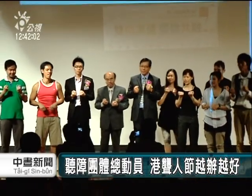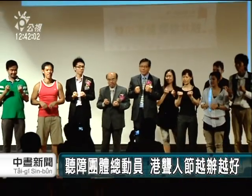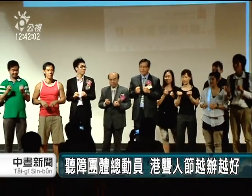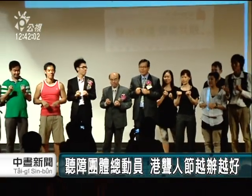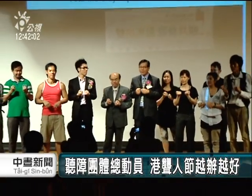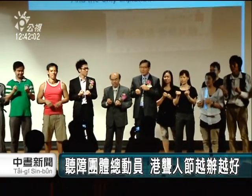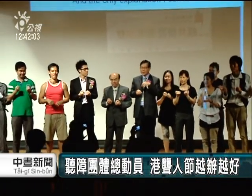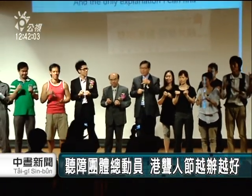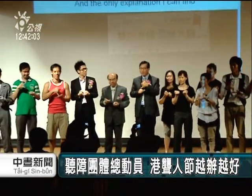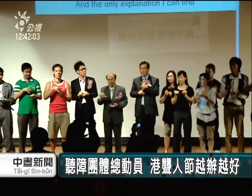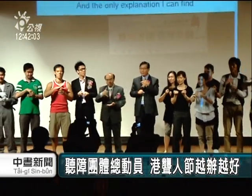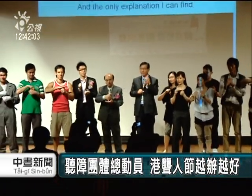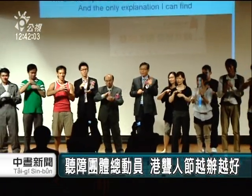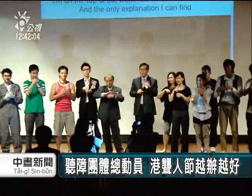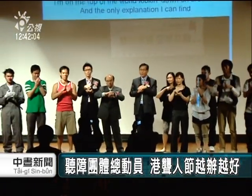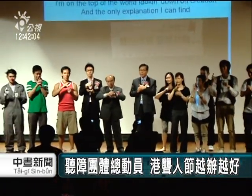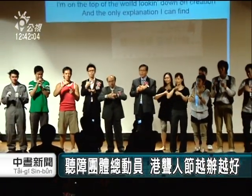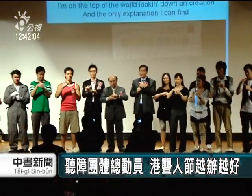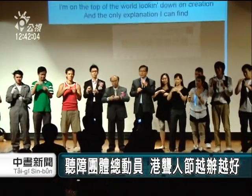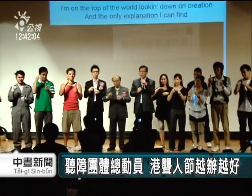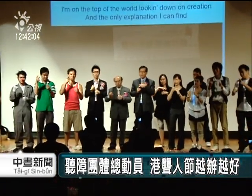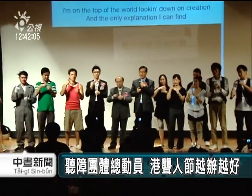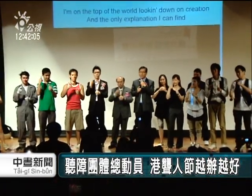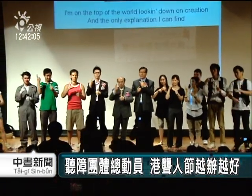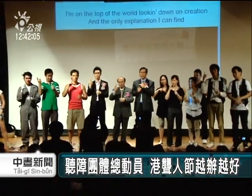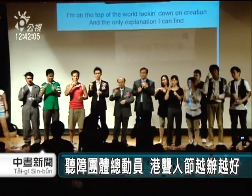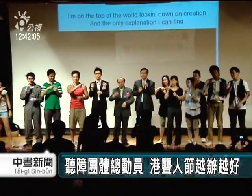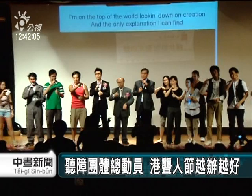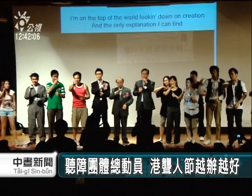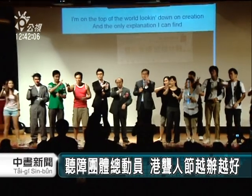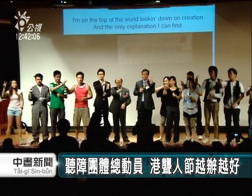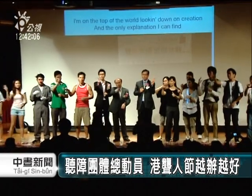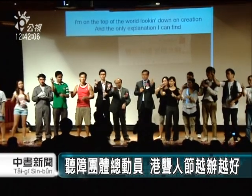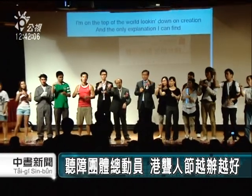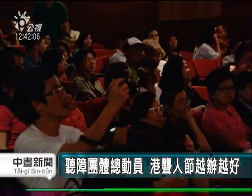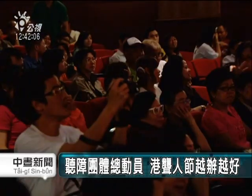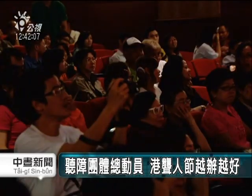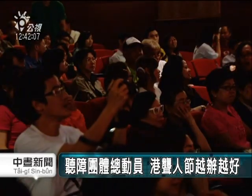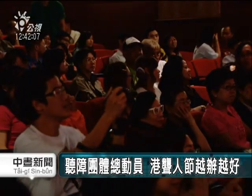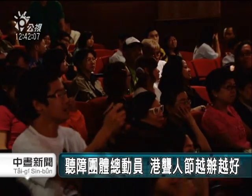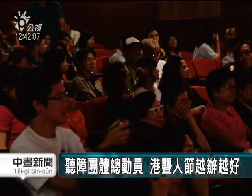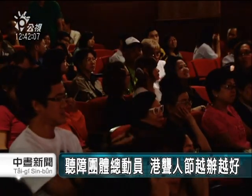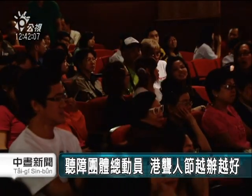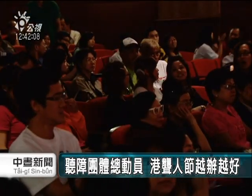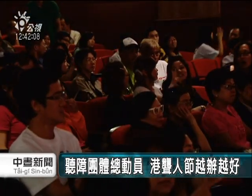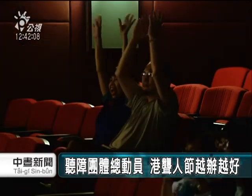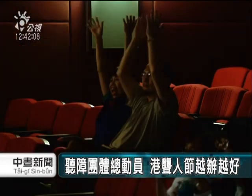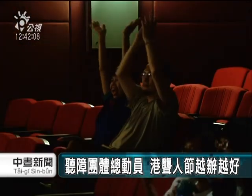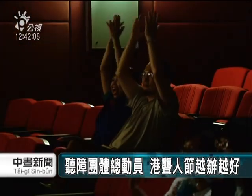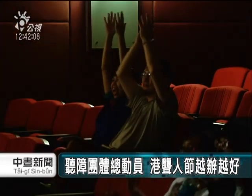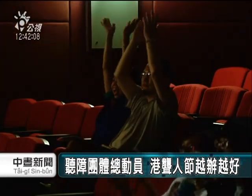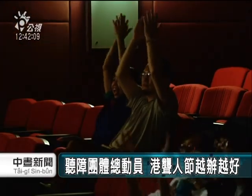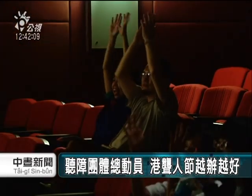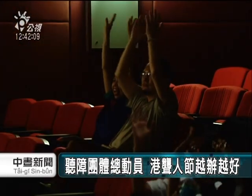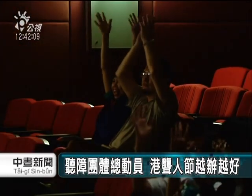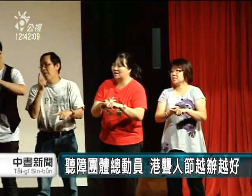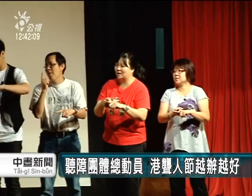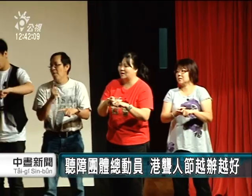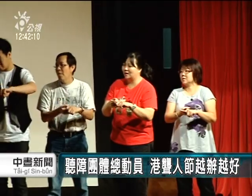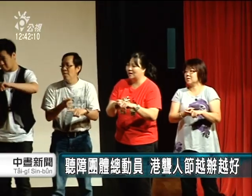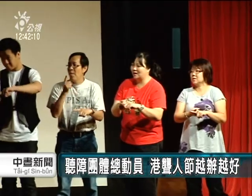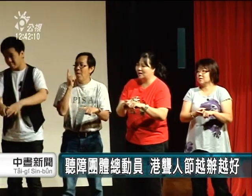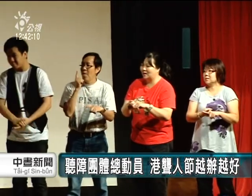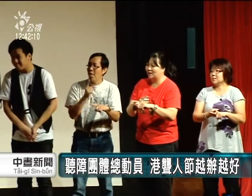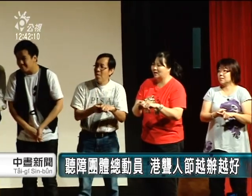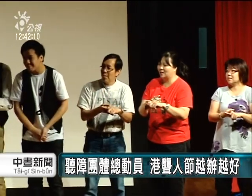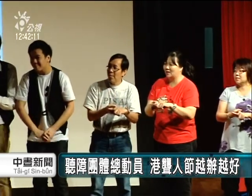上尾的手机歌大合唱也为暗会做完毕的结束。活动办到成功，是因为去年已经踏出第一步，今年第